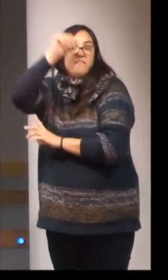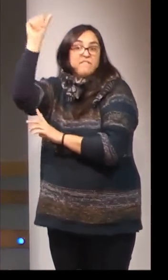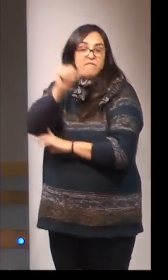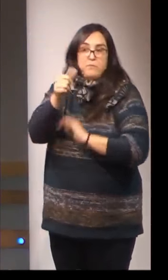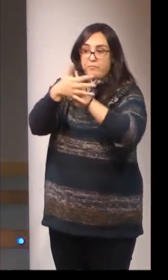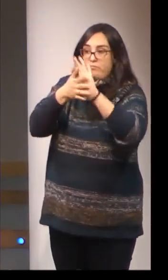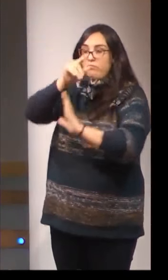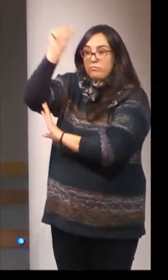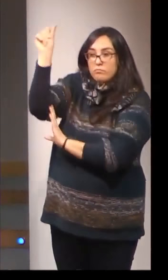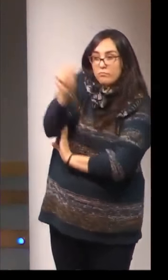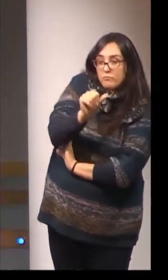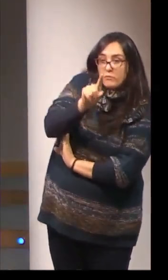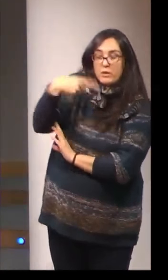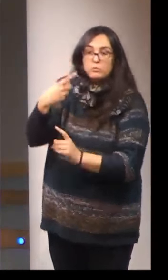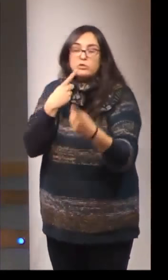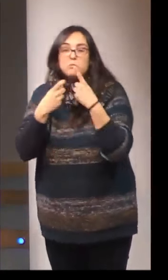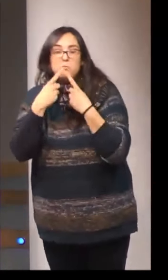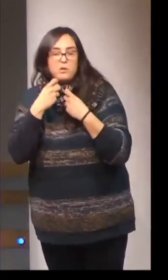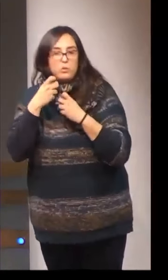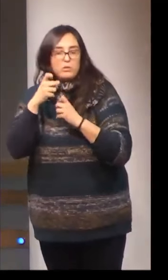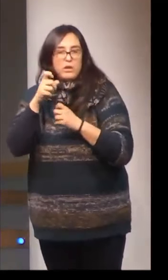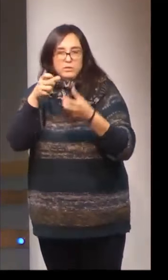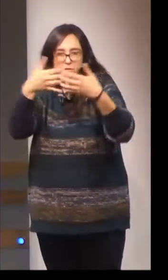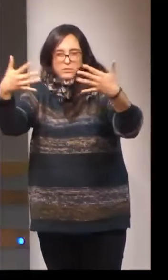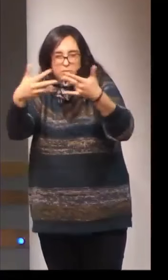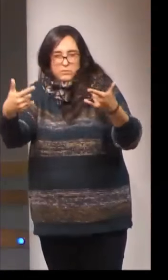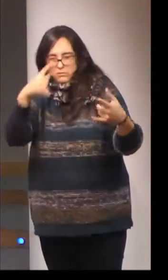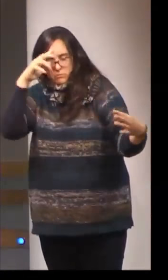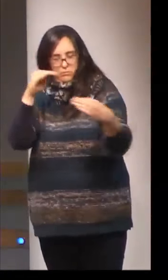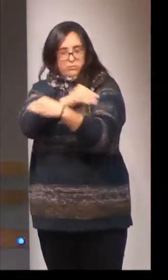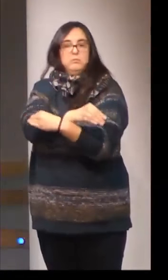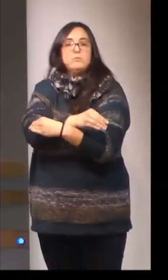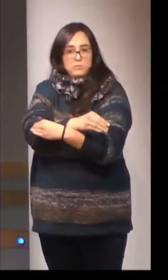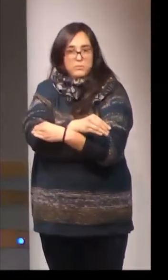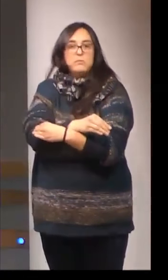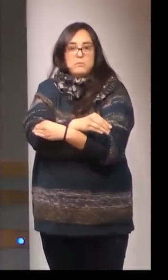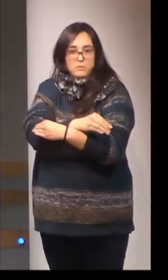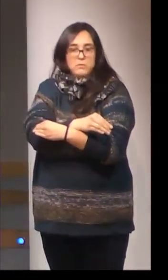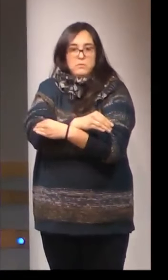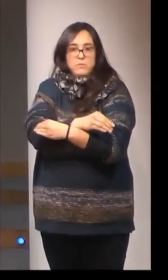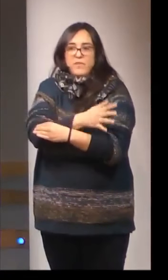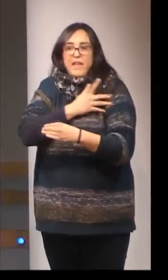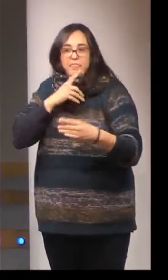accesible a través de lengua de signos catalana o española. Es decir, primero se hace la visualización y después